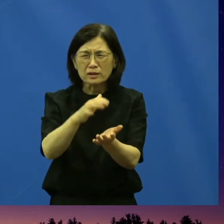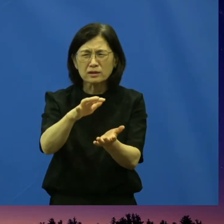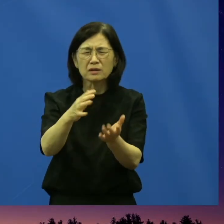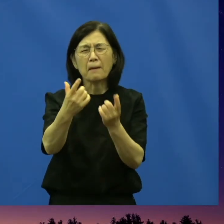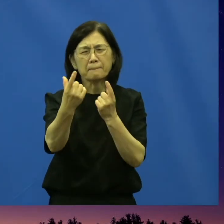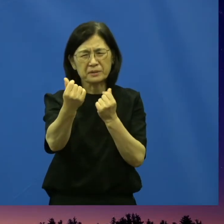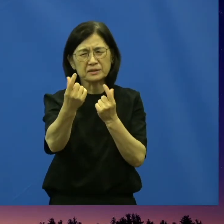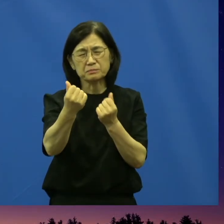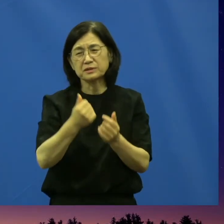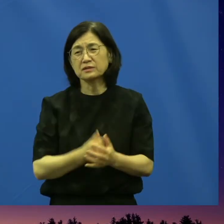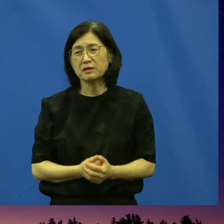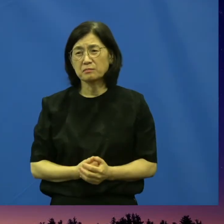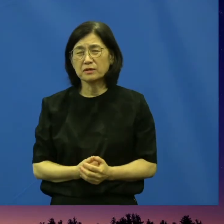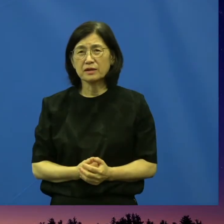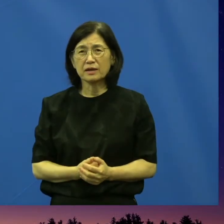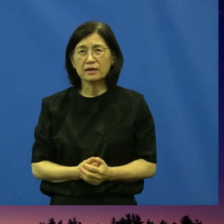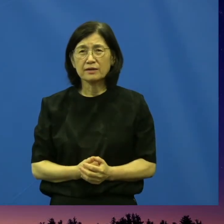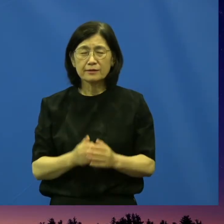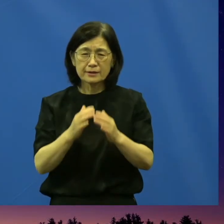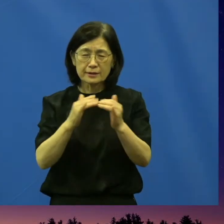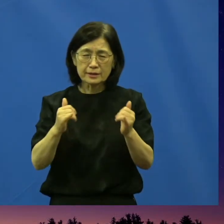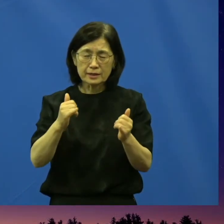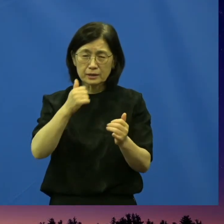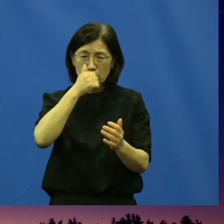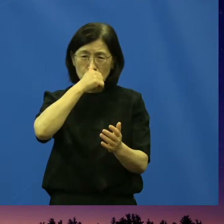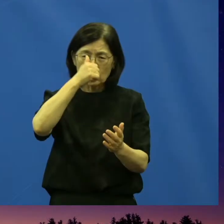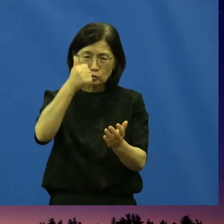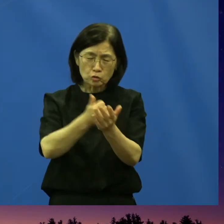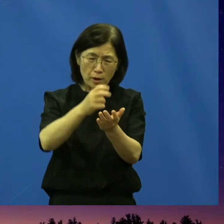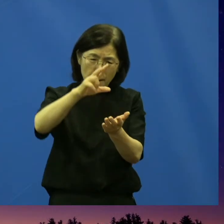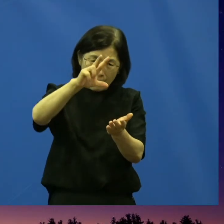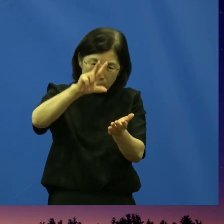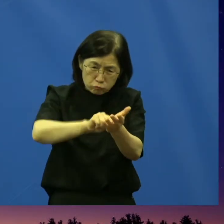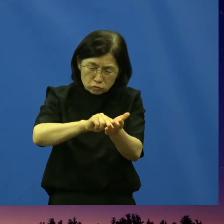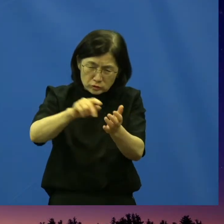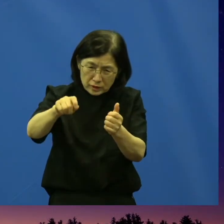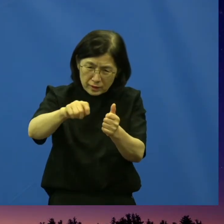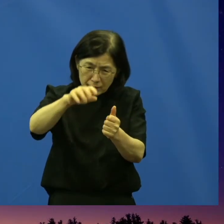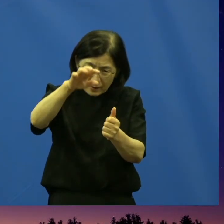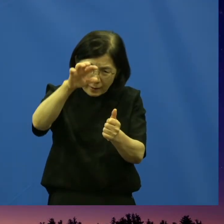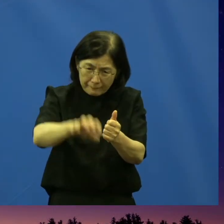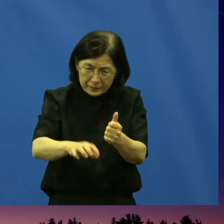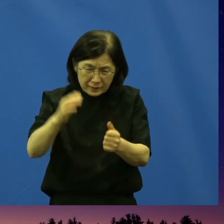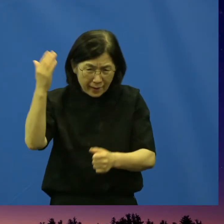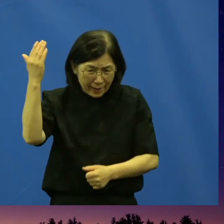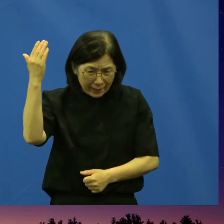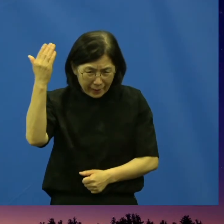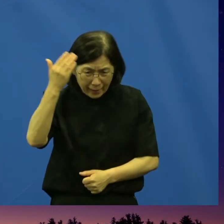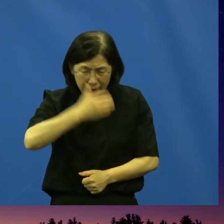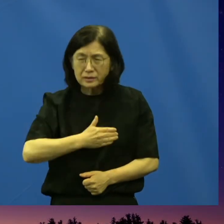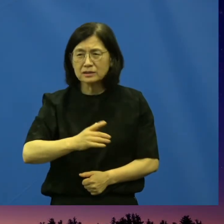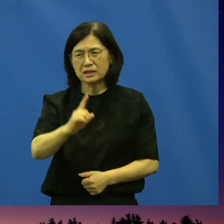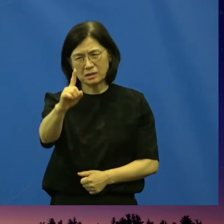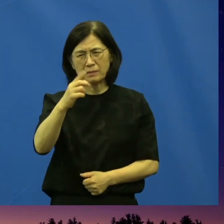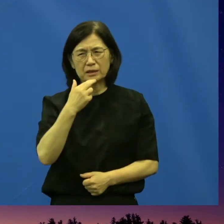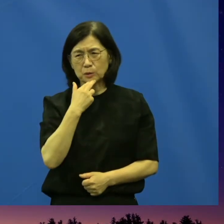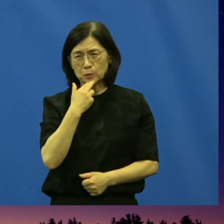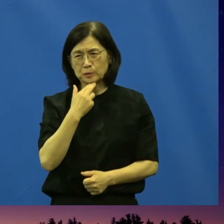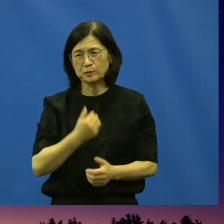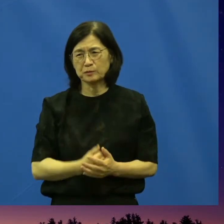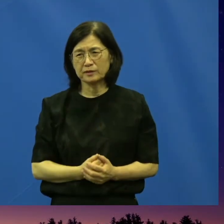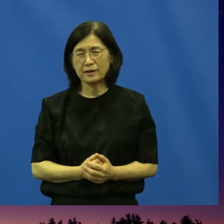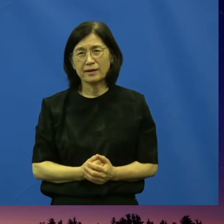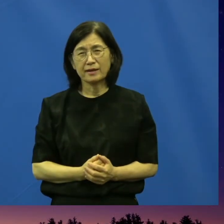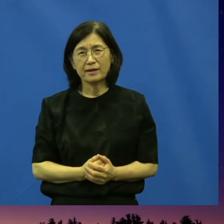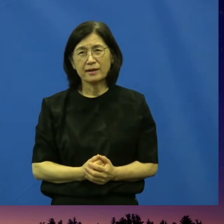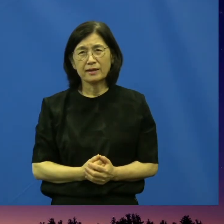이 인간은 이 죄 문제 앞에서 피할 길이 없단 말이죠. 누구든지. 그리고 우리 평생 죄를 지었는데